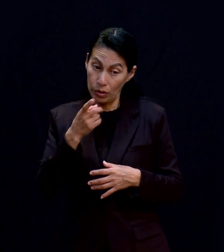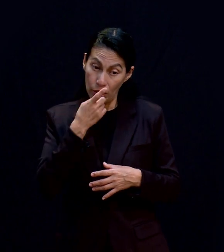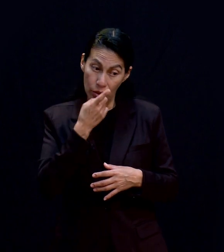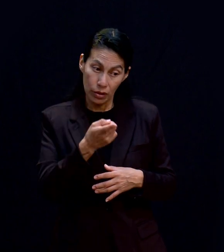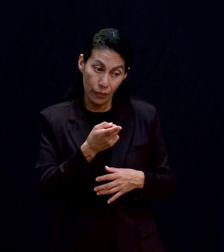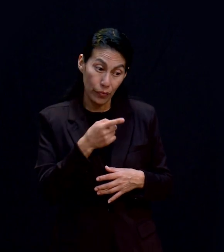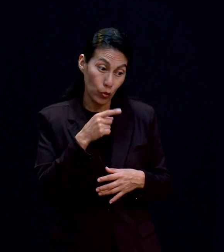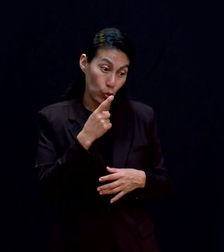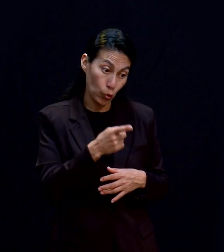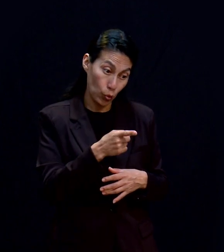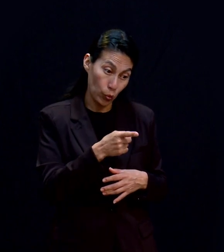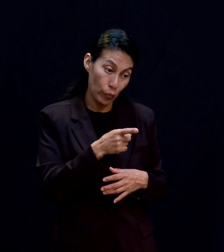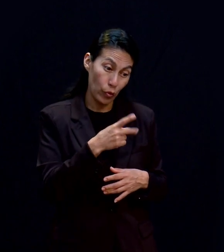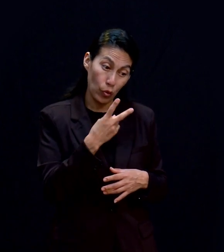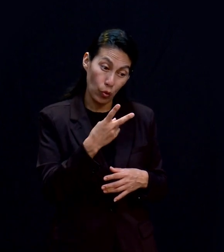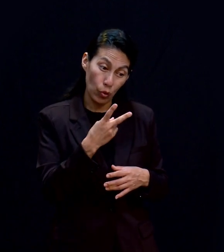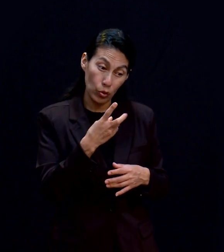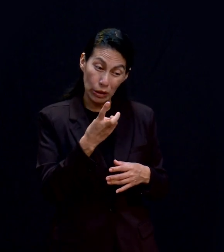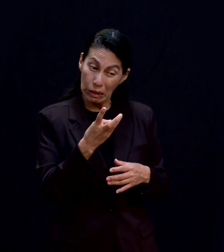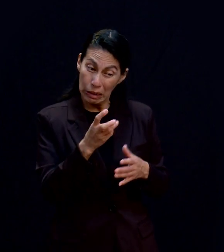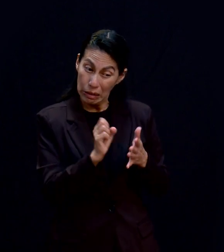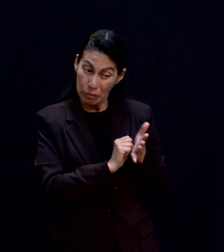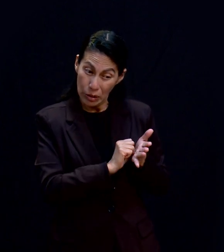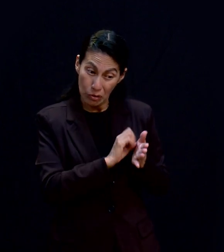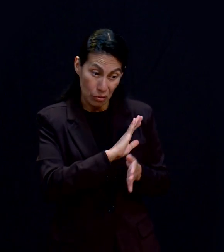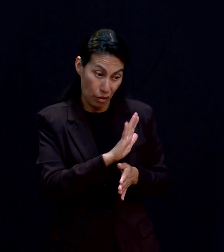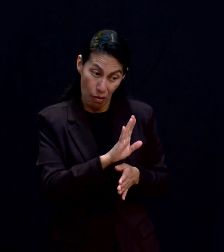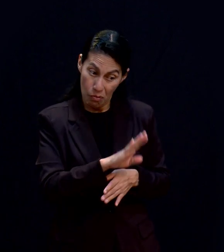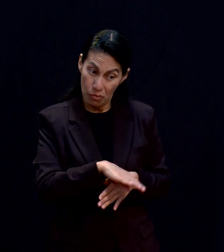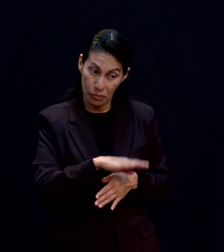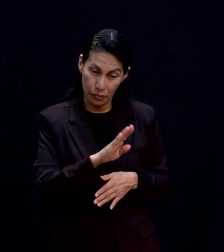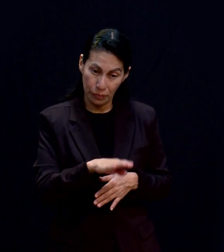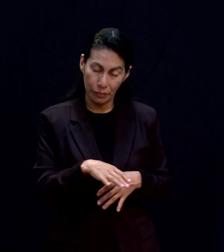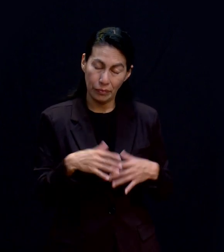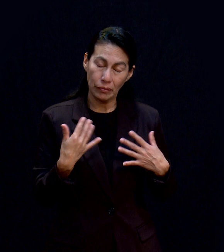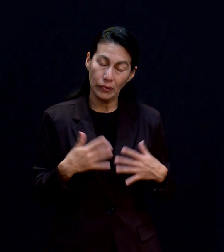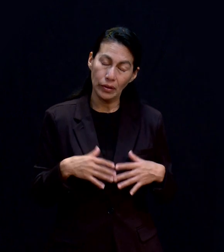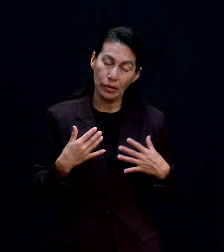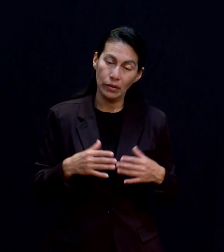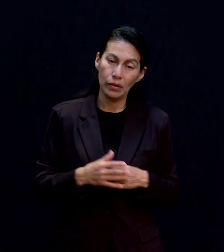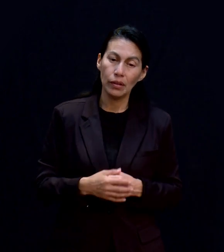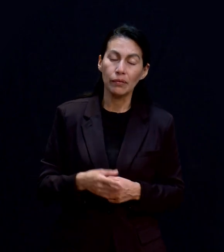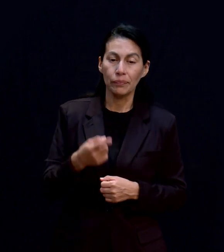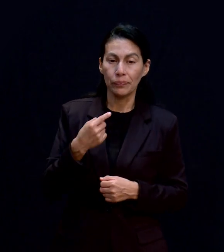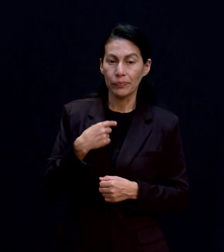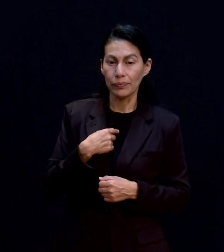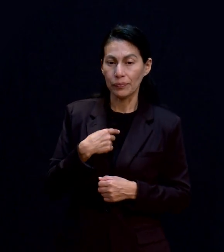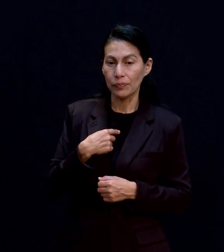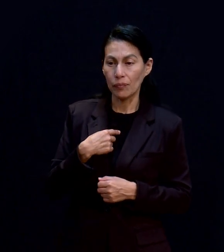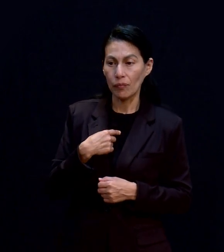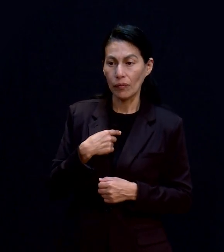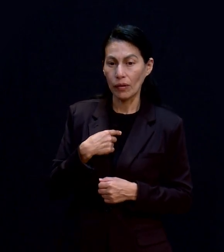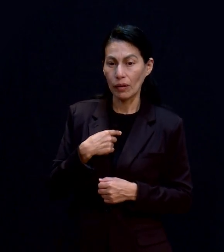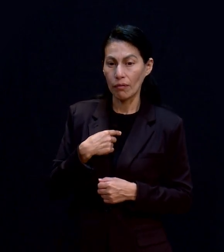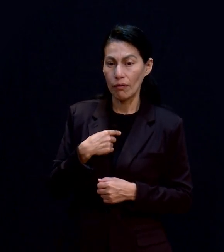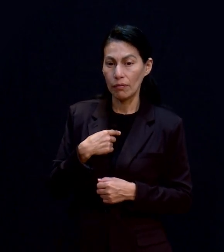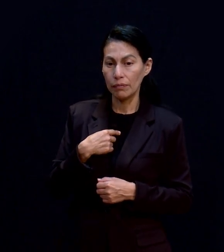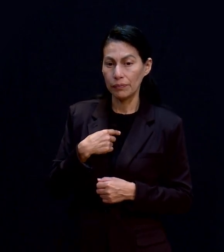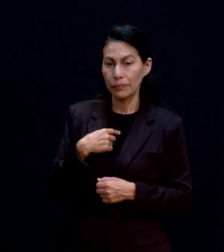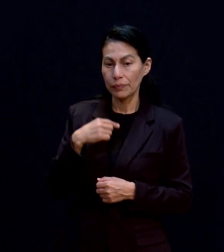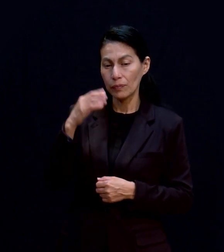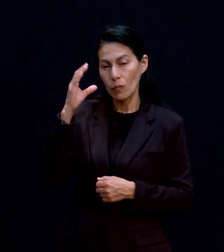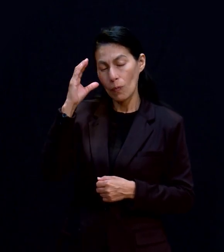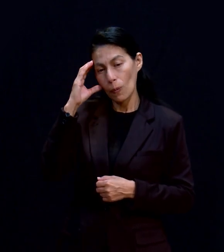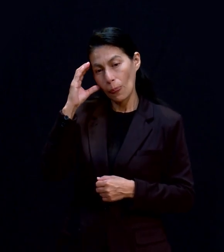que te dicen sabes que te quedan dos meses 3 y estando yo en la cama